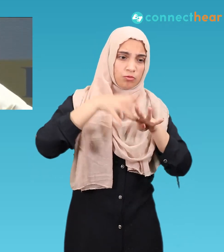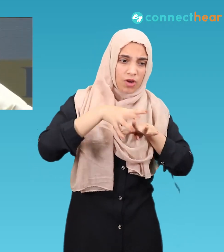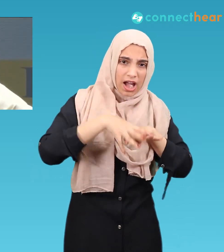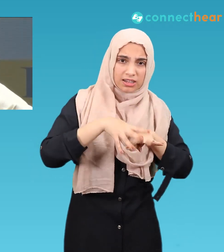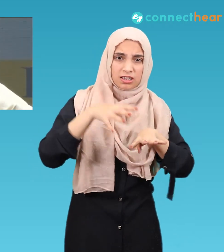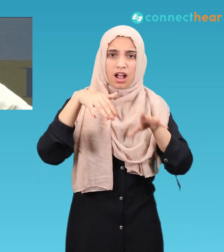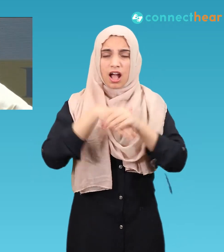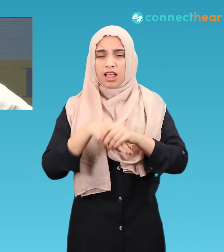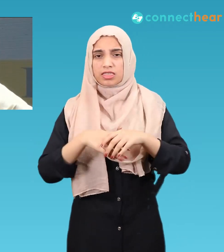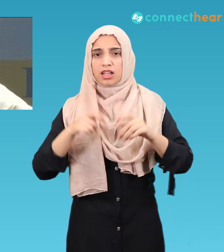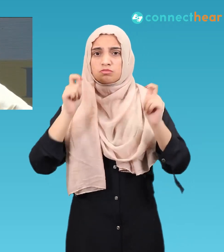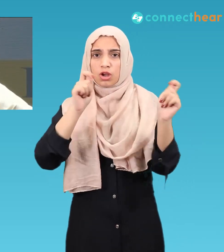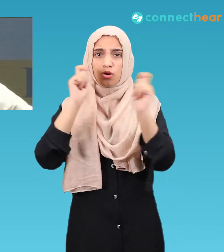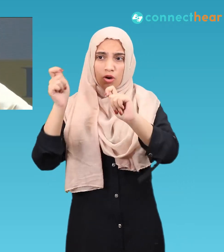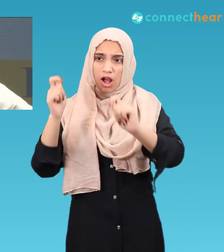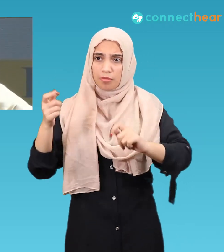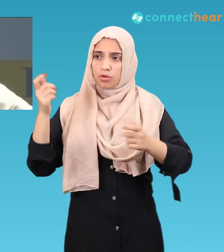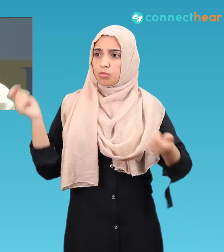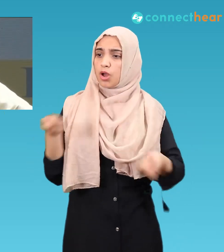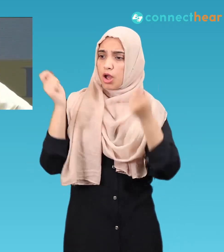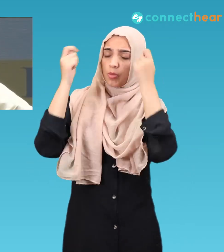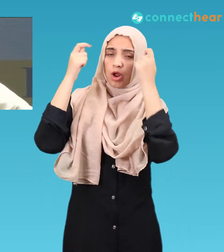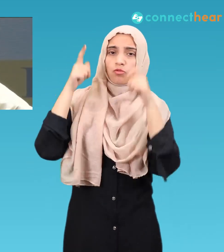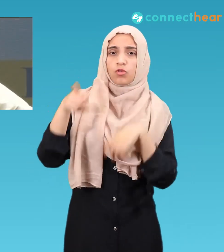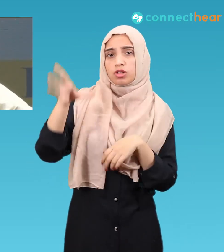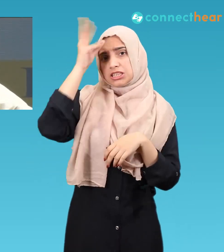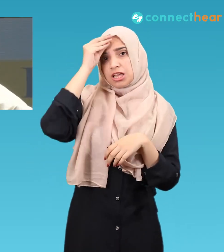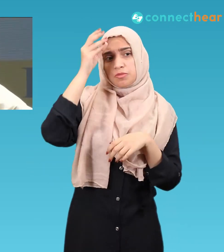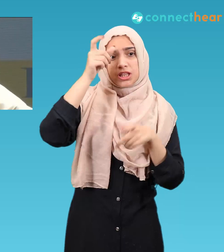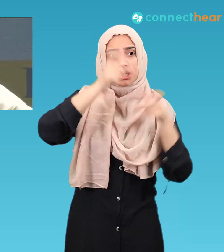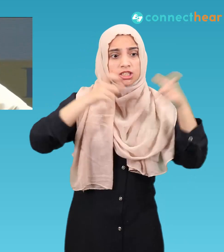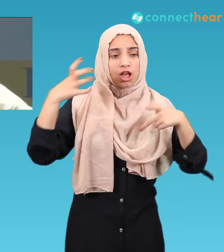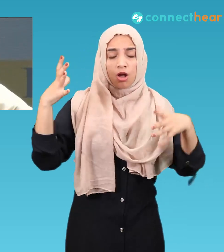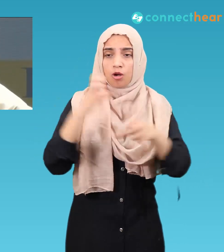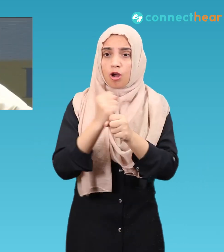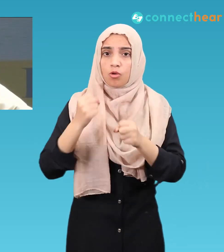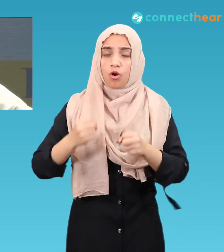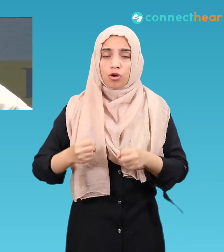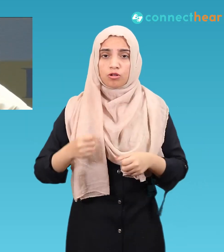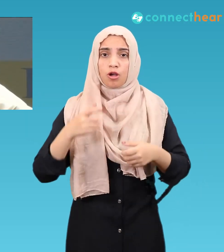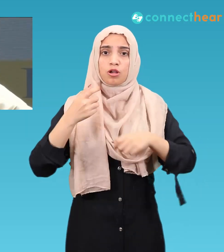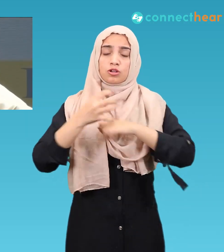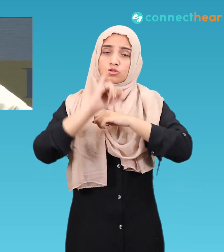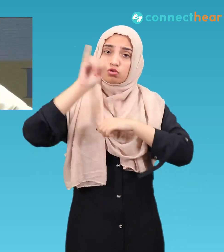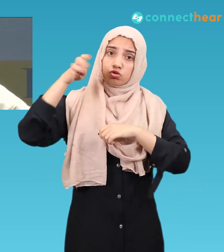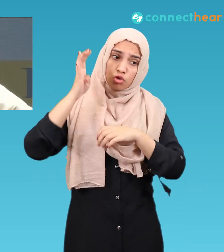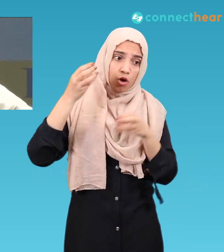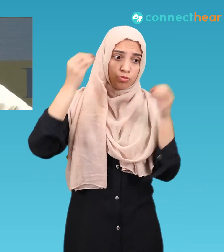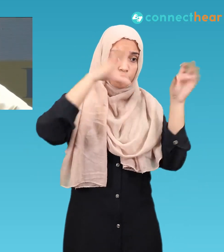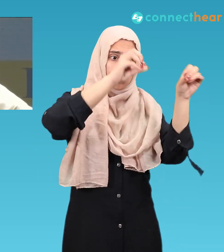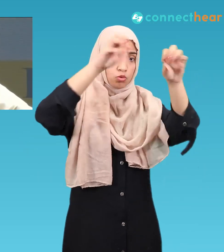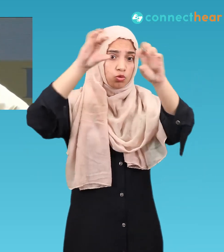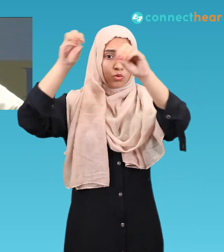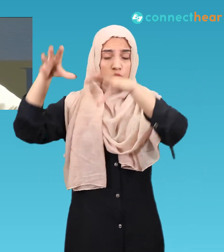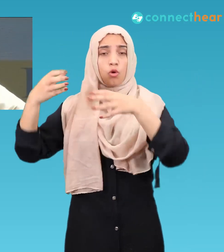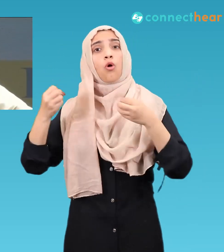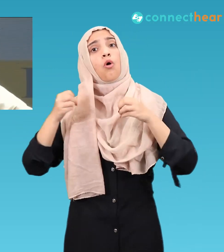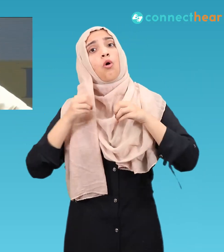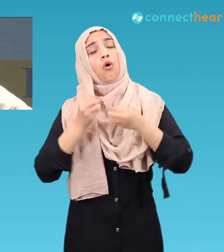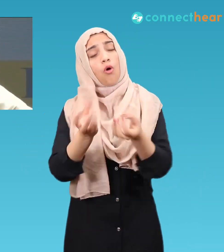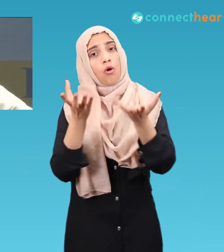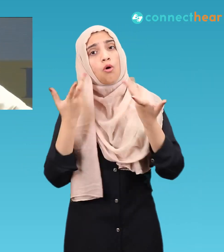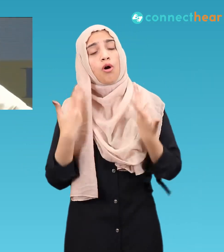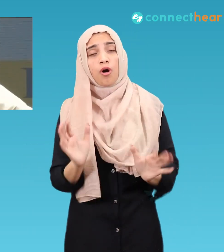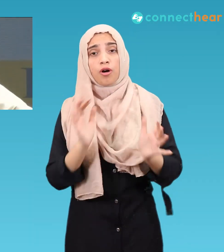وقت تیزی سے کام کر رہی ہے، اس سے سب سے زیادہ روزگار ملتا ہے۔ اور کیونکہ ہماری ایک نوجوان آبادی ہے، ہمارا سب سے بڑا